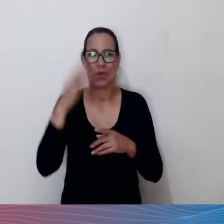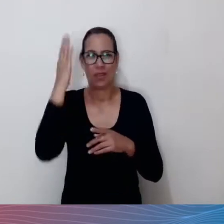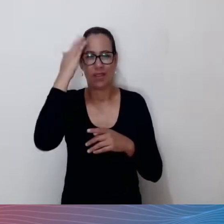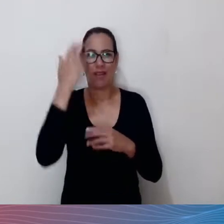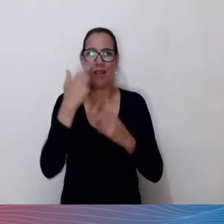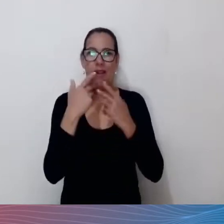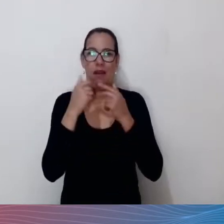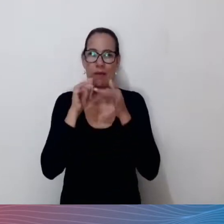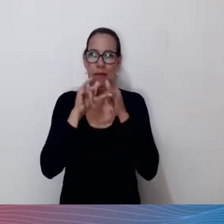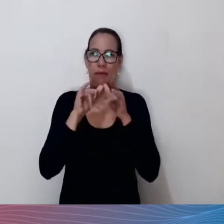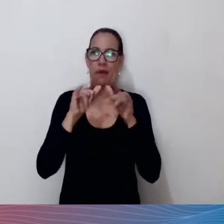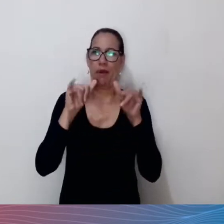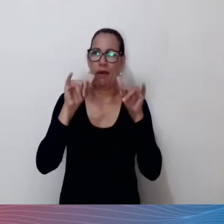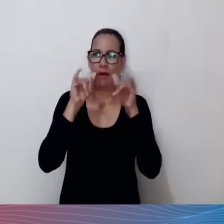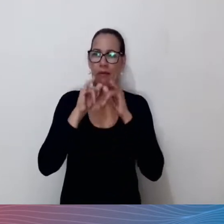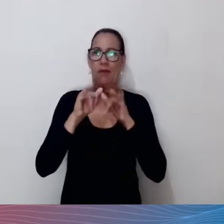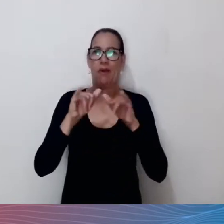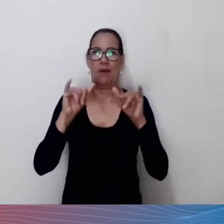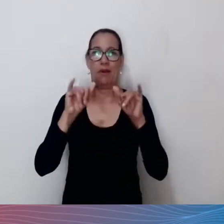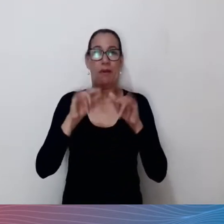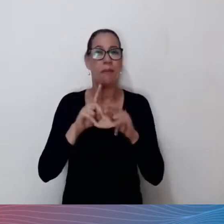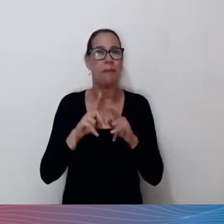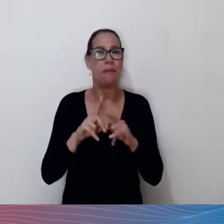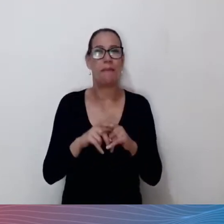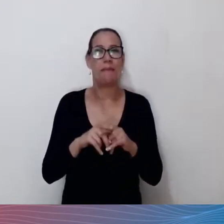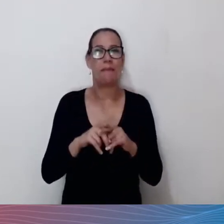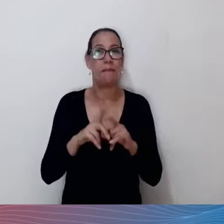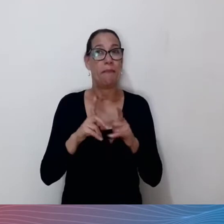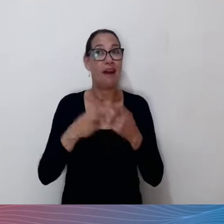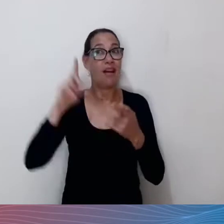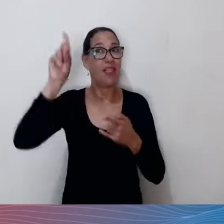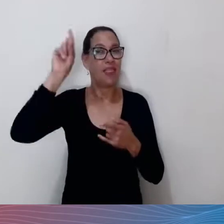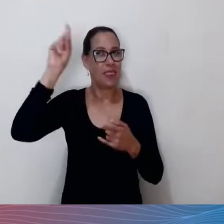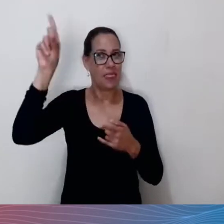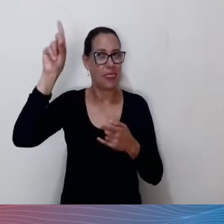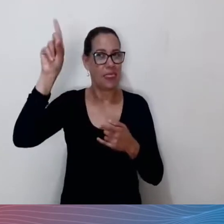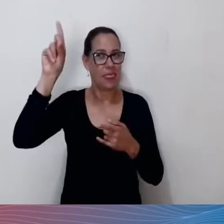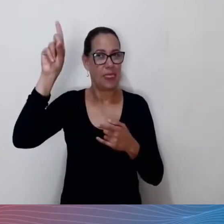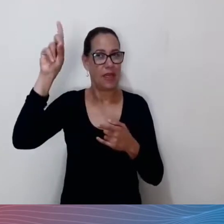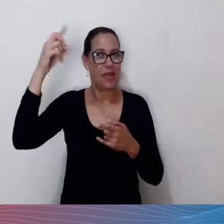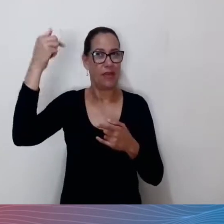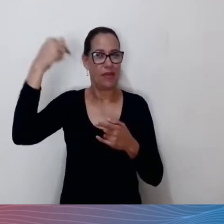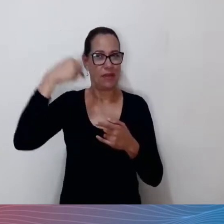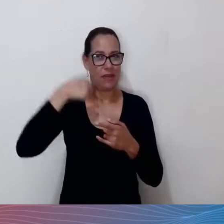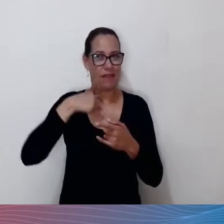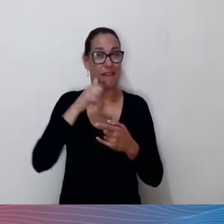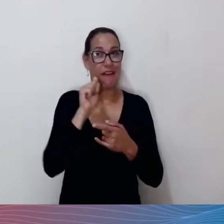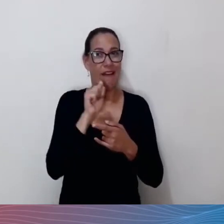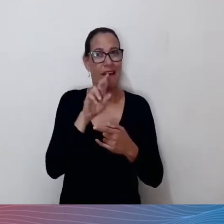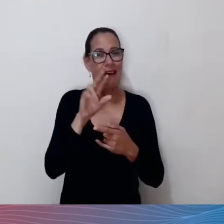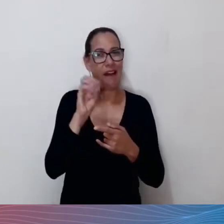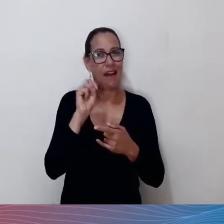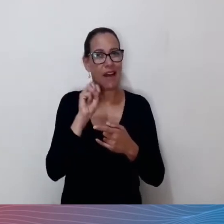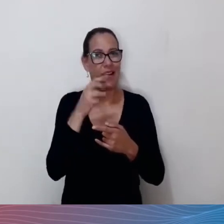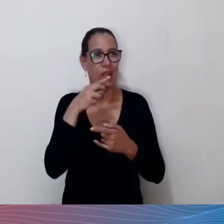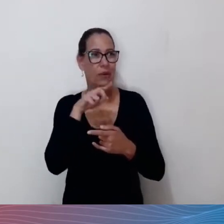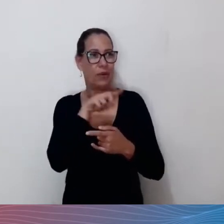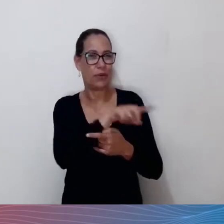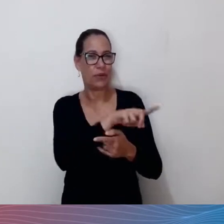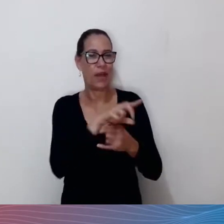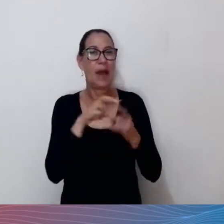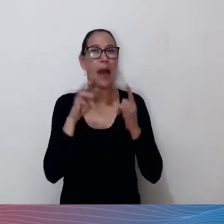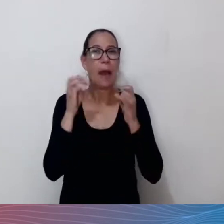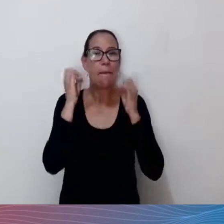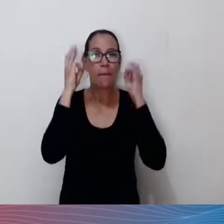vinha de Deus para Moisés. E eles eram profetas, mas Moisés era